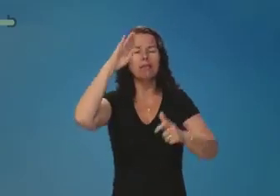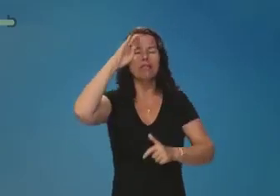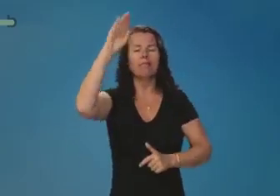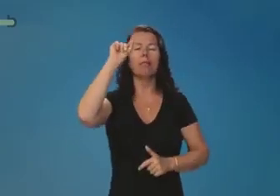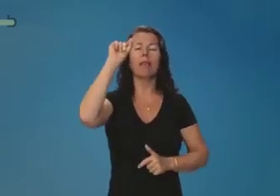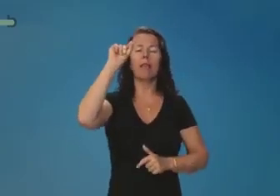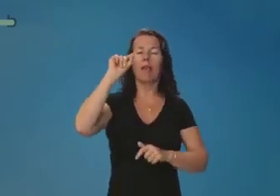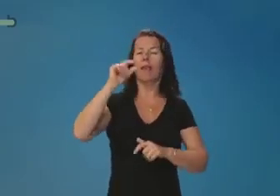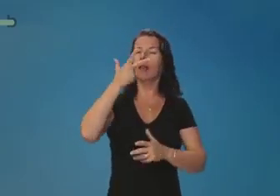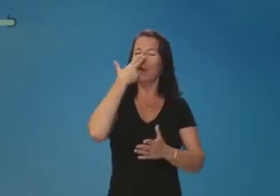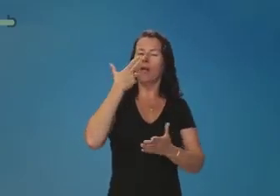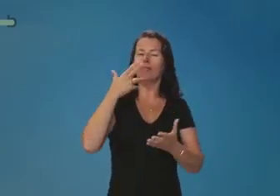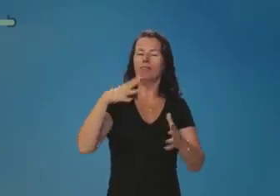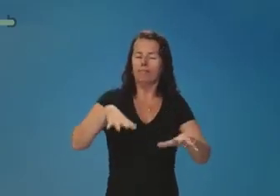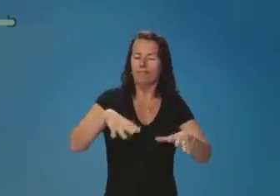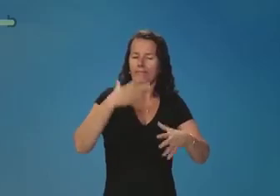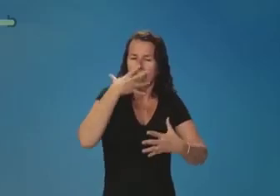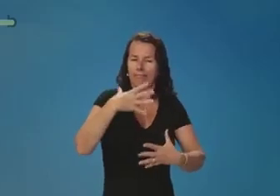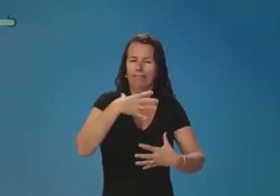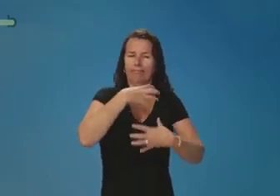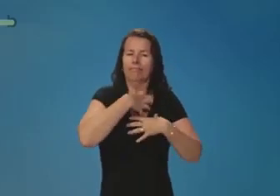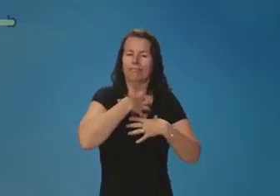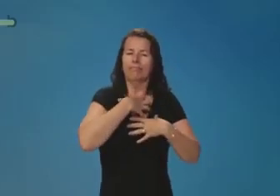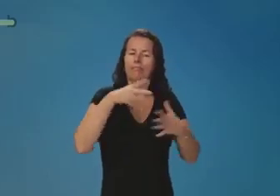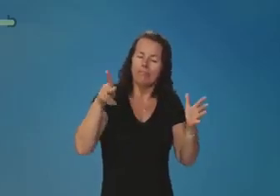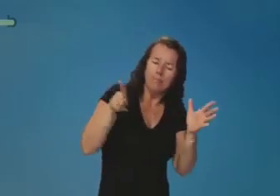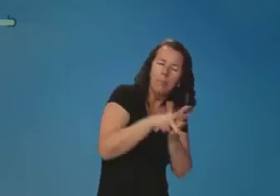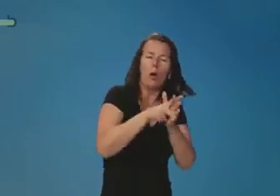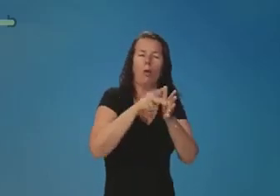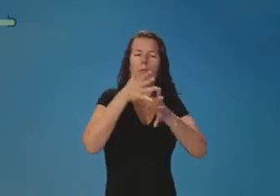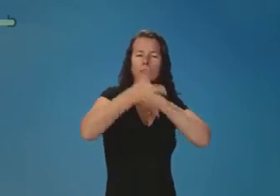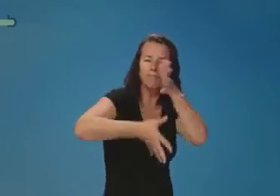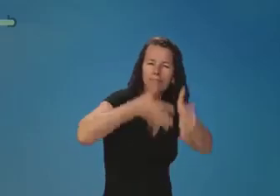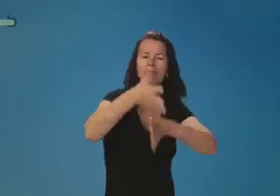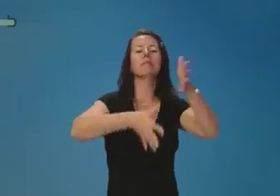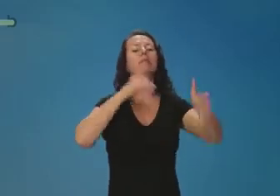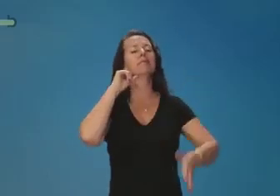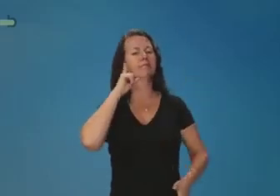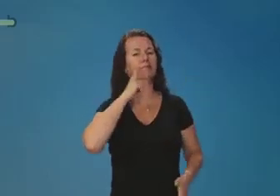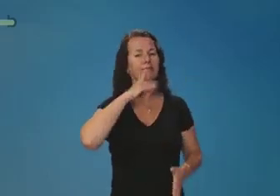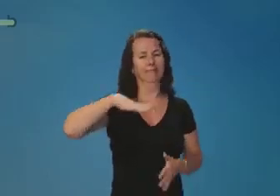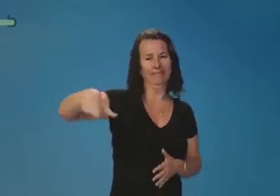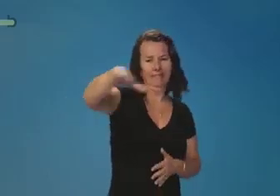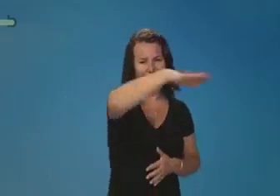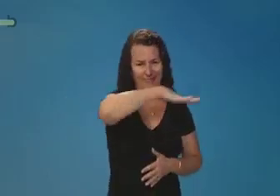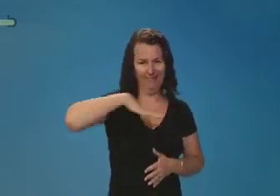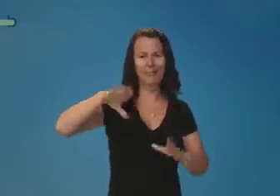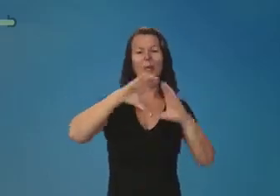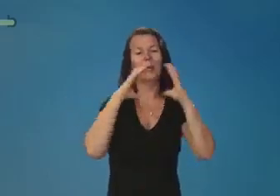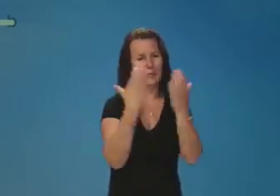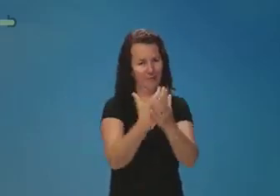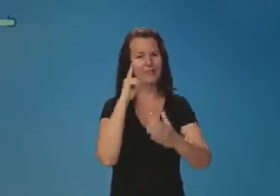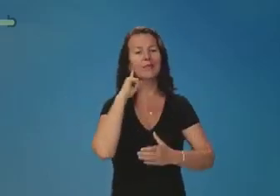vez mais em todo o Brasil. Porém, os principais falantes, aqueles que carregam um sentimento de pertencimento, são os surdos,